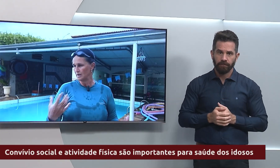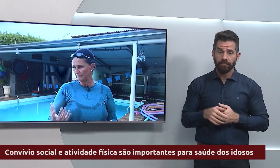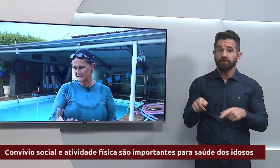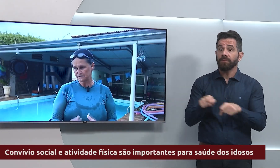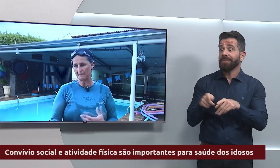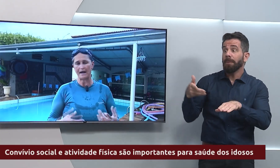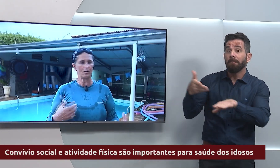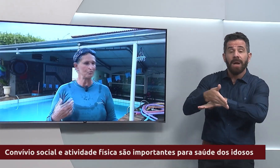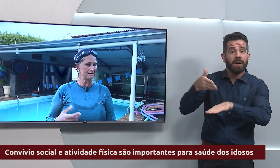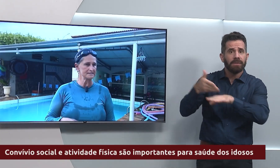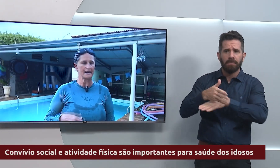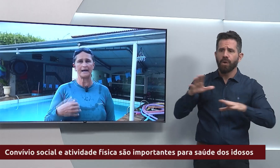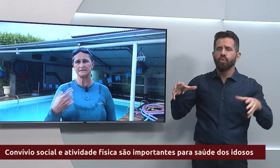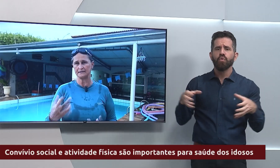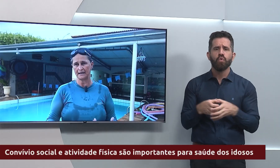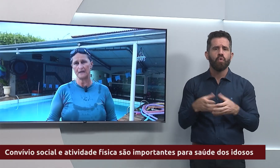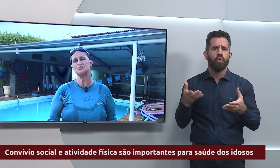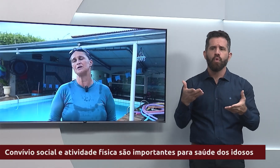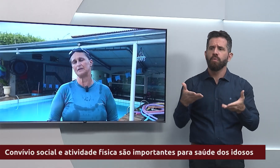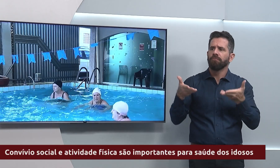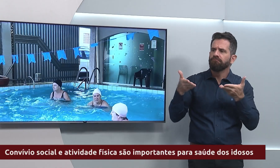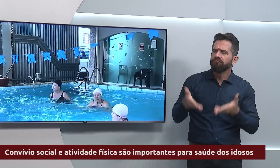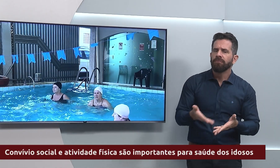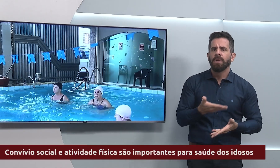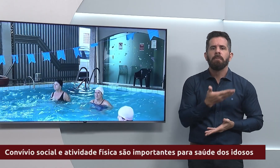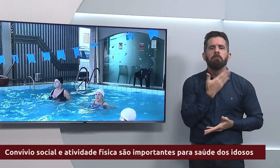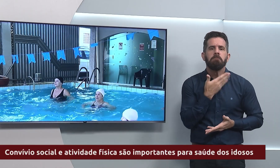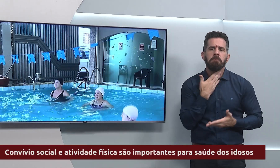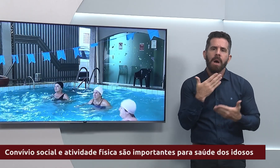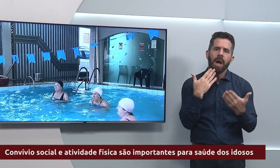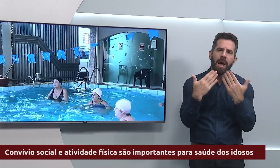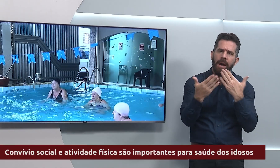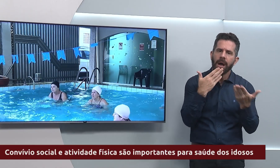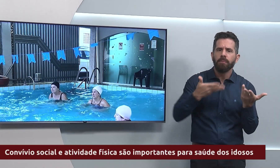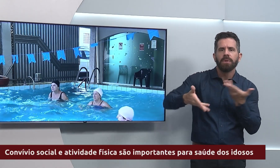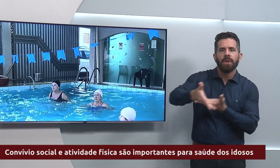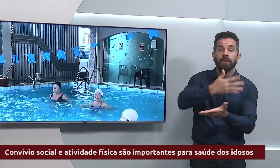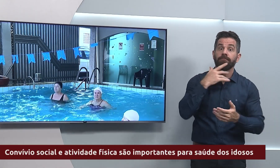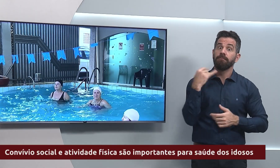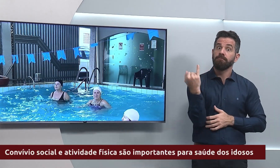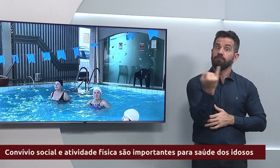grupo, participar, conversar, se interagir, então é muito importante.